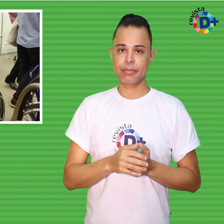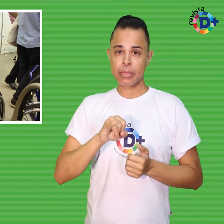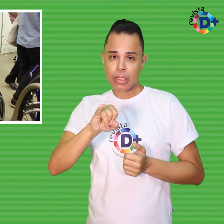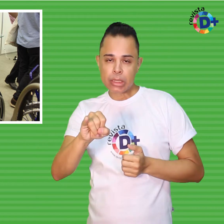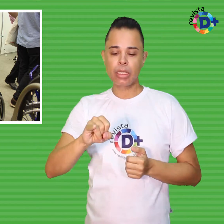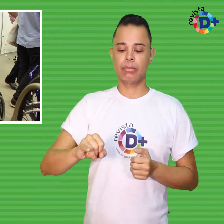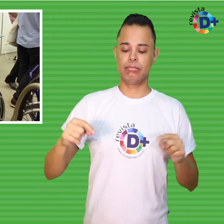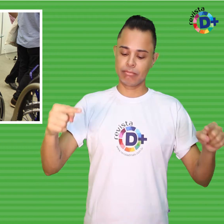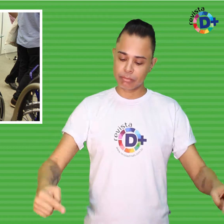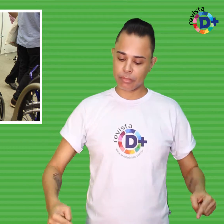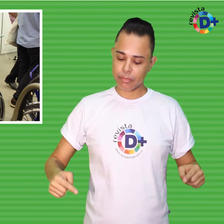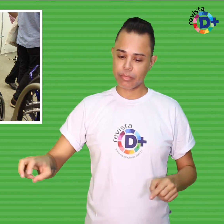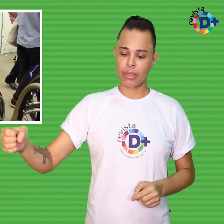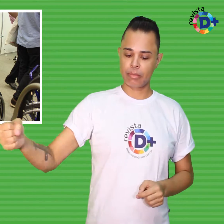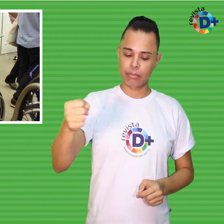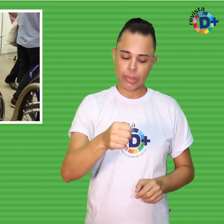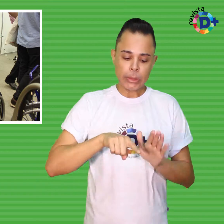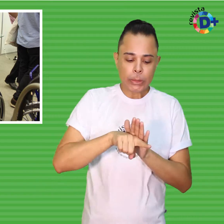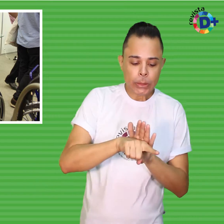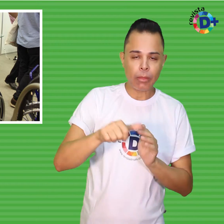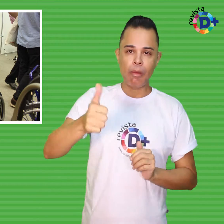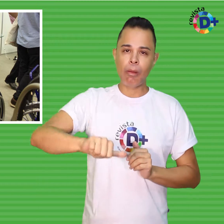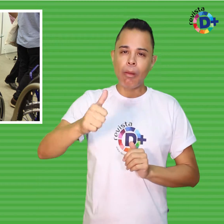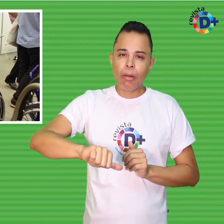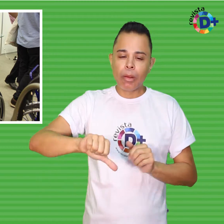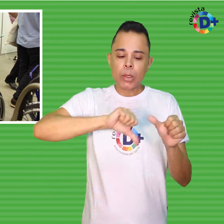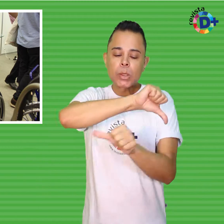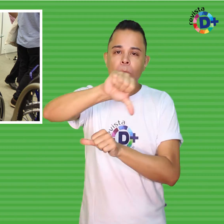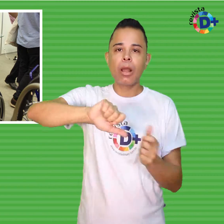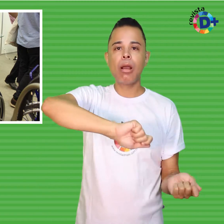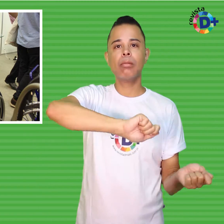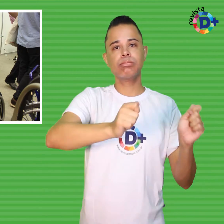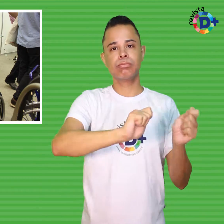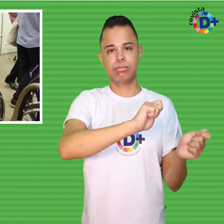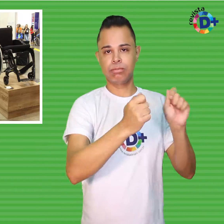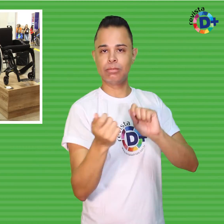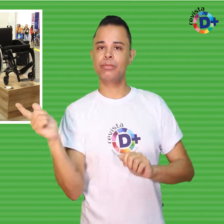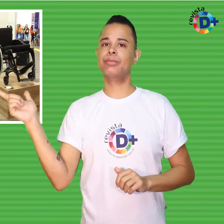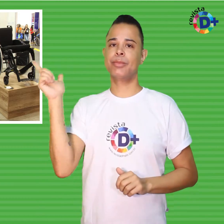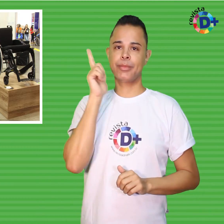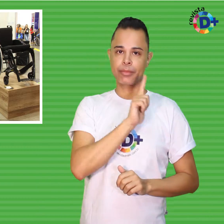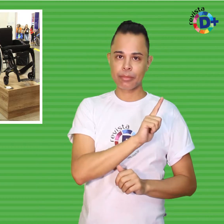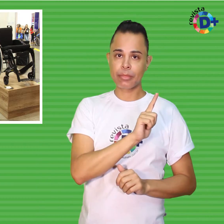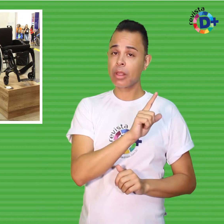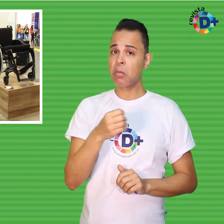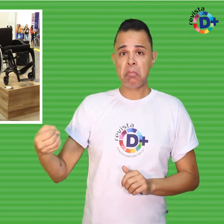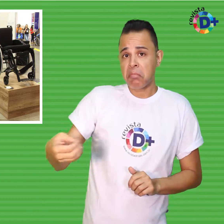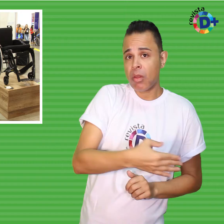fazemos uma avaliação para saber se a restauração é possível também montamos cadeiras